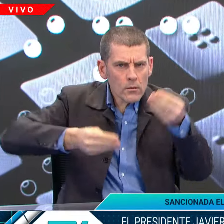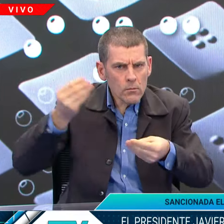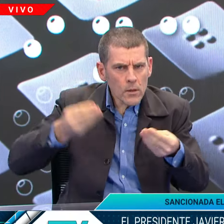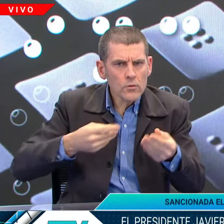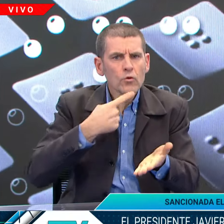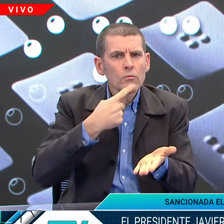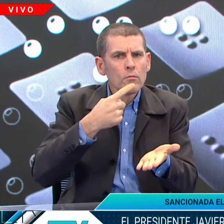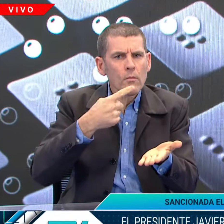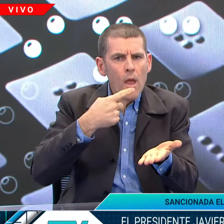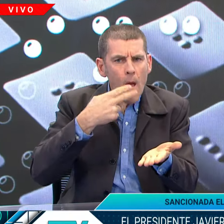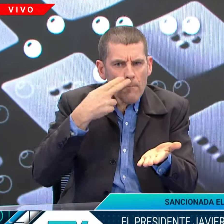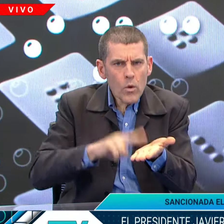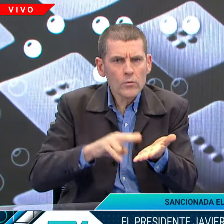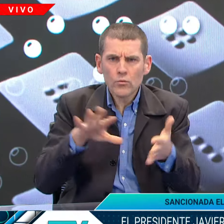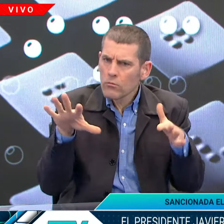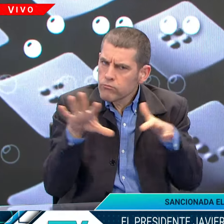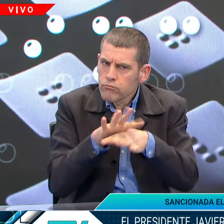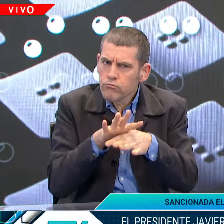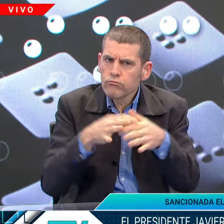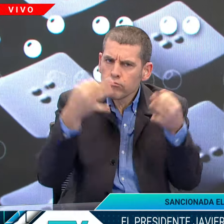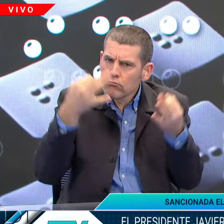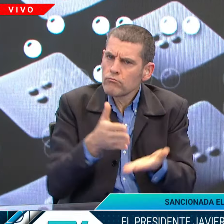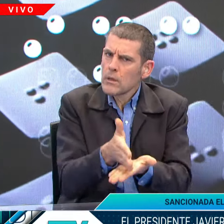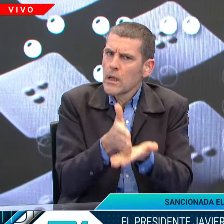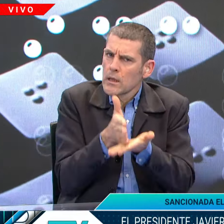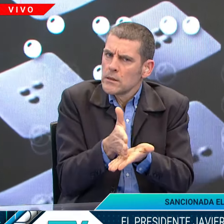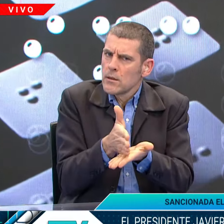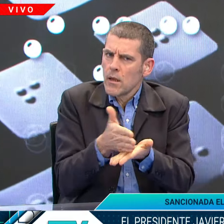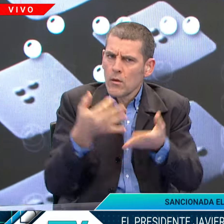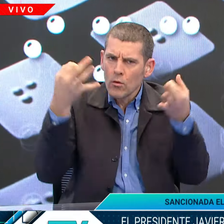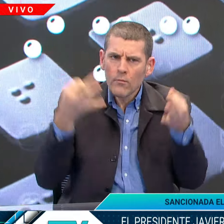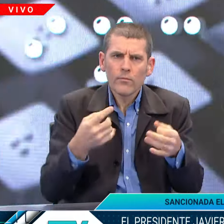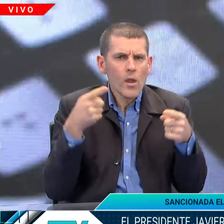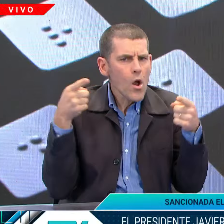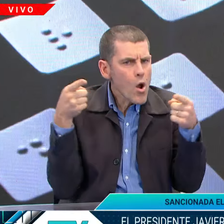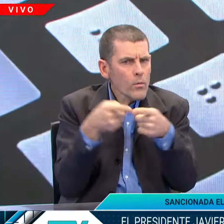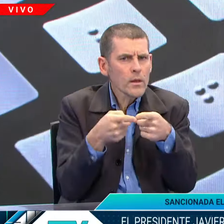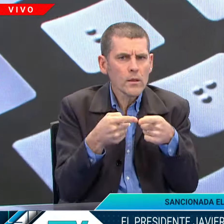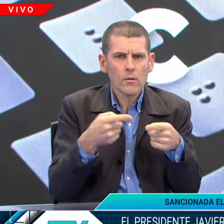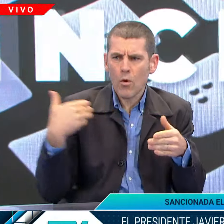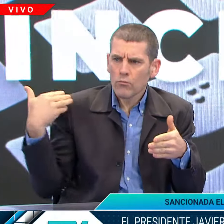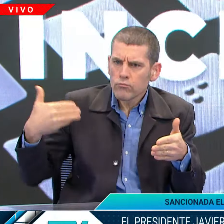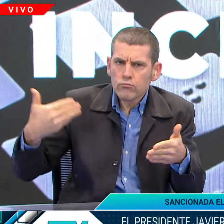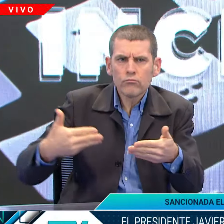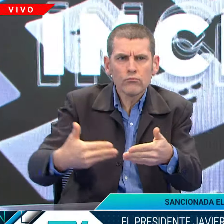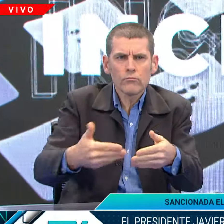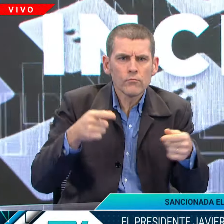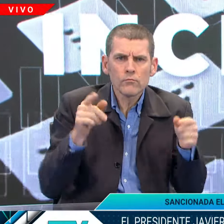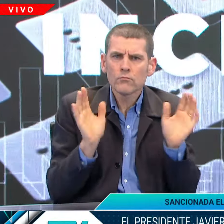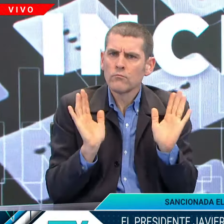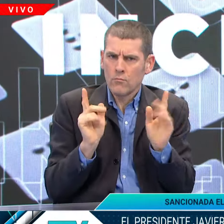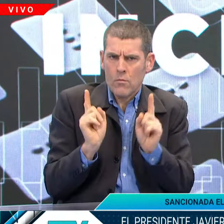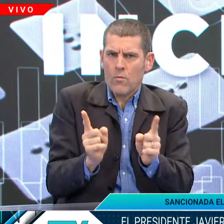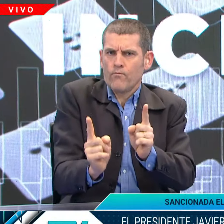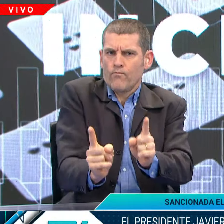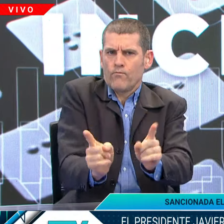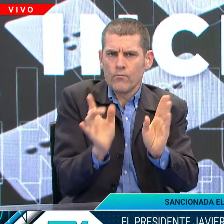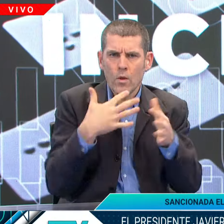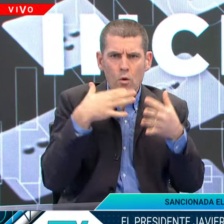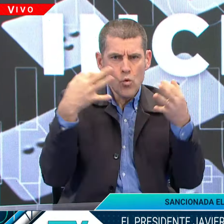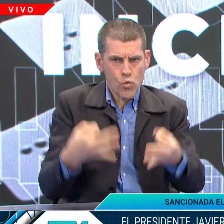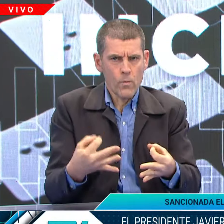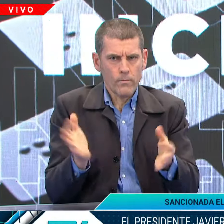estricta y la necesidad de cumplir con las mejoras y metas fiscales establecidas por el gobierno